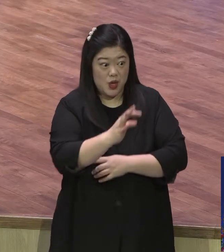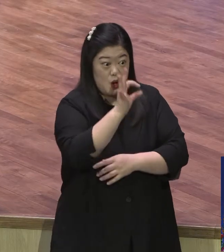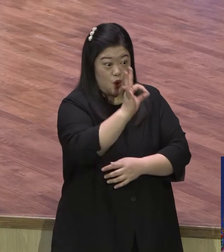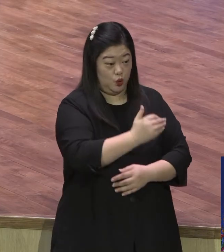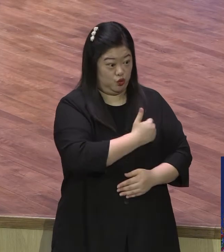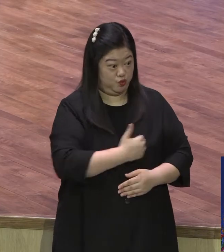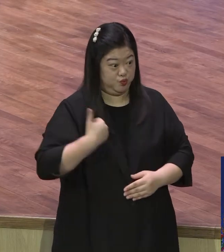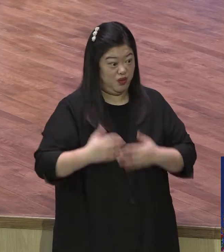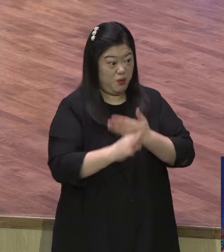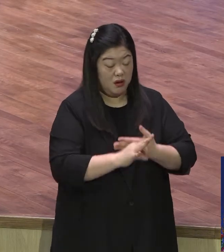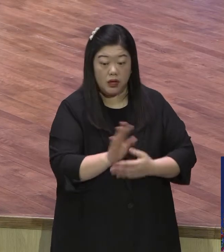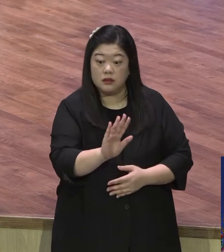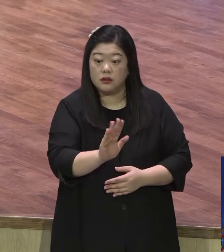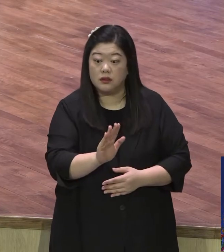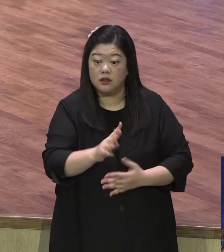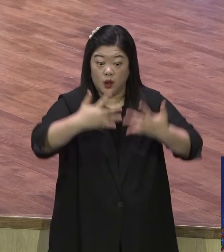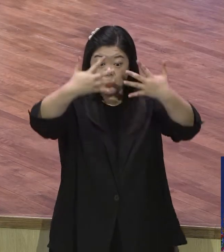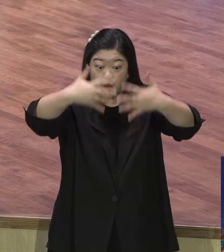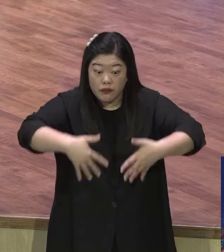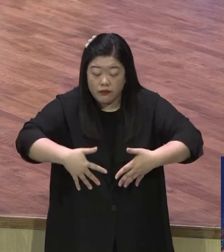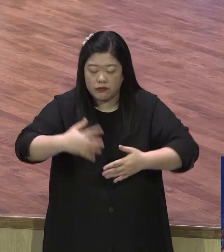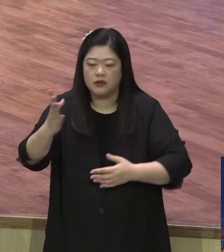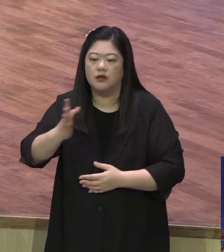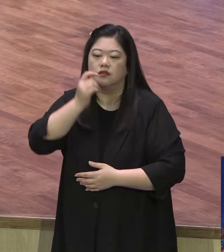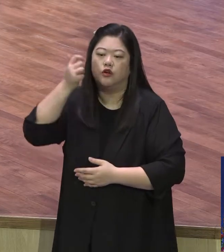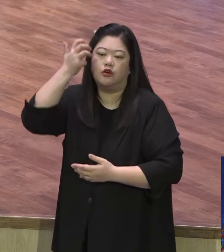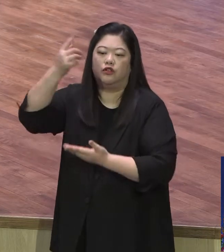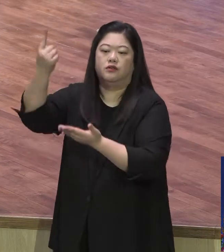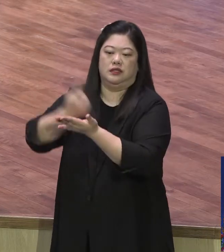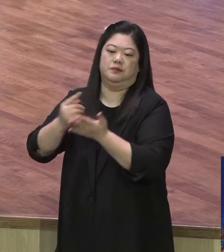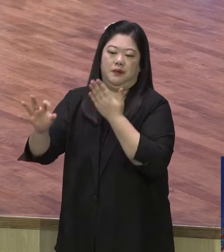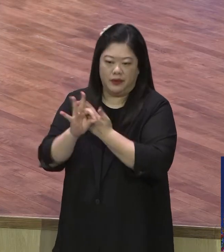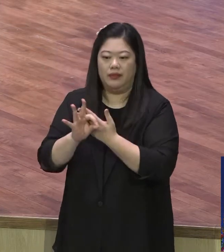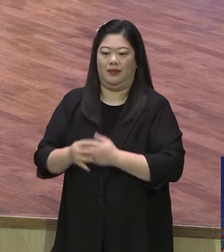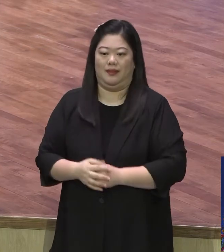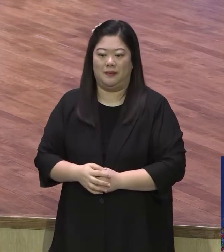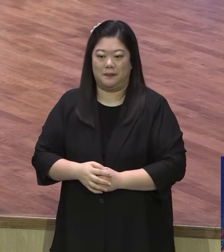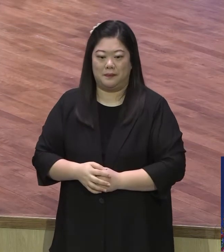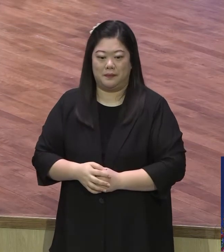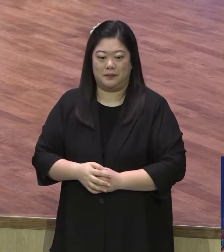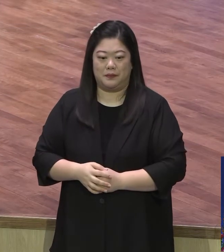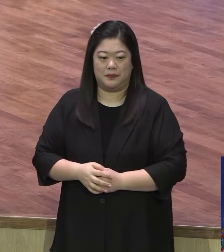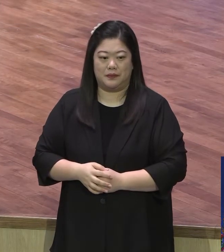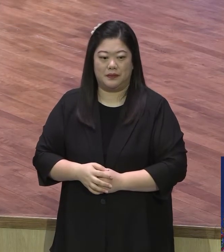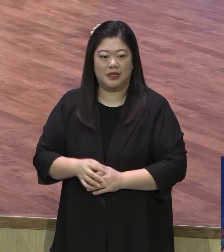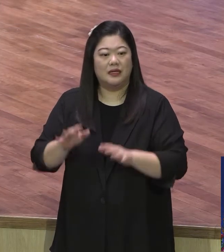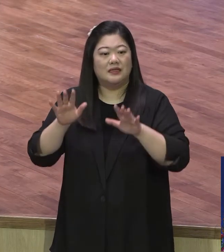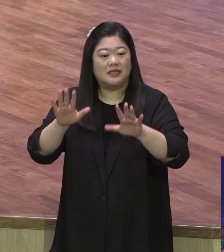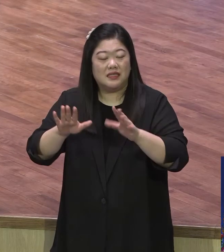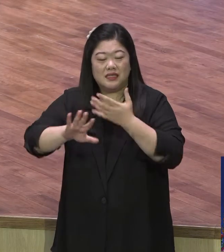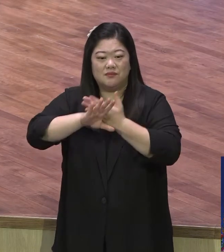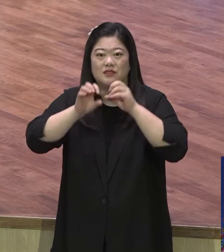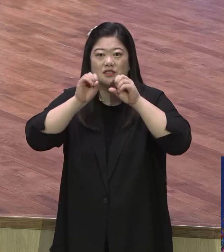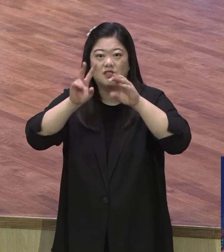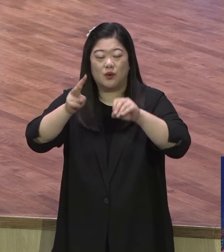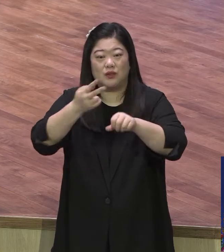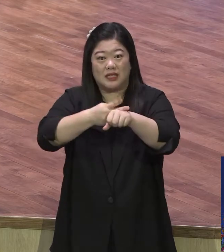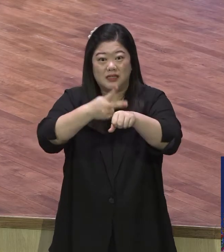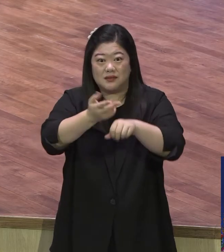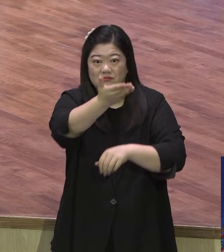임하면 역사 일어나게 되어있어요 지금 코로나19로 인해서 성교사님들이 그렇게 함께하지 못하고 성교